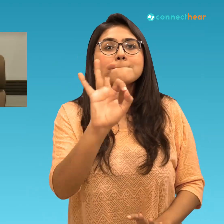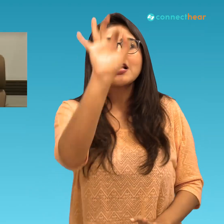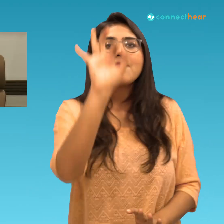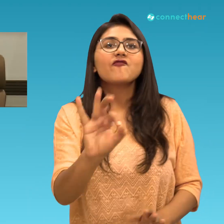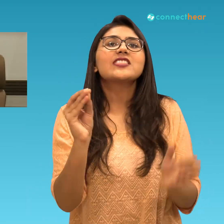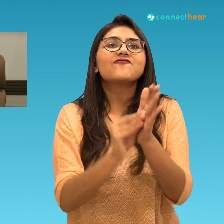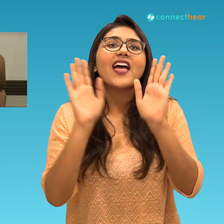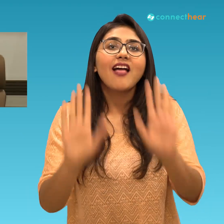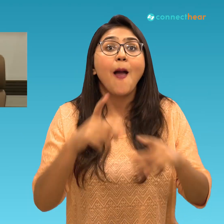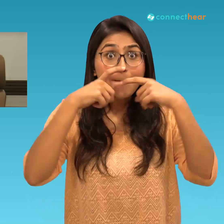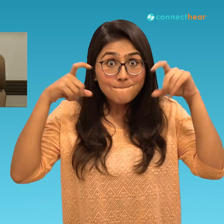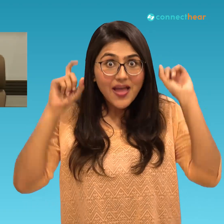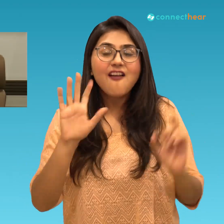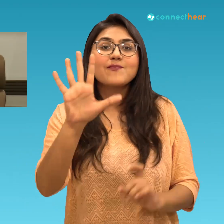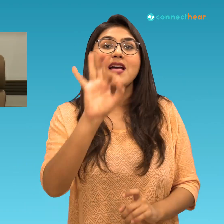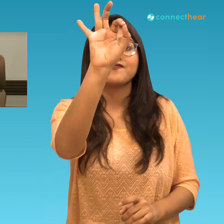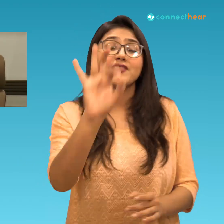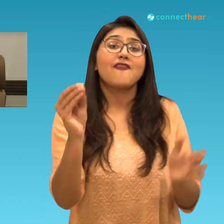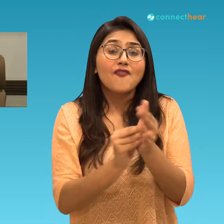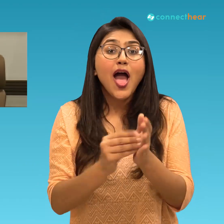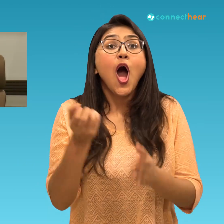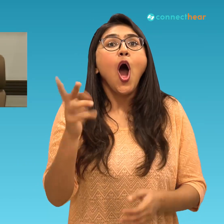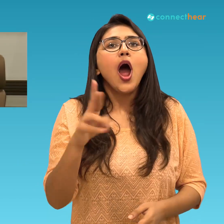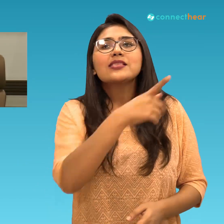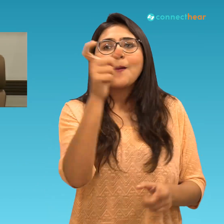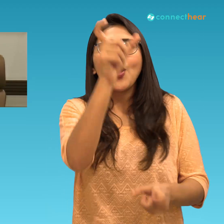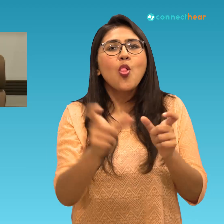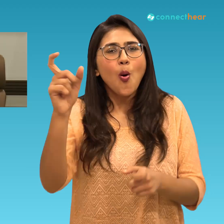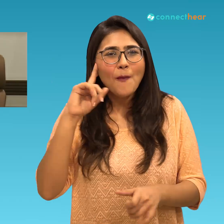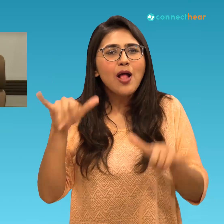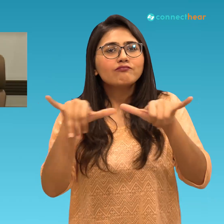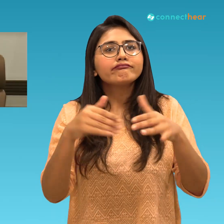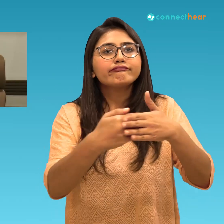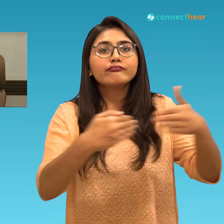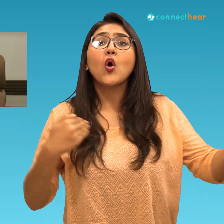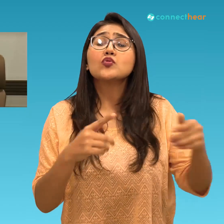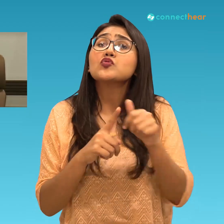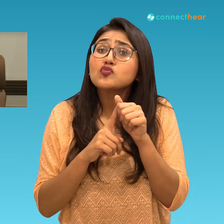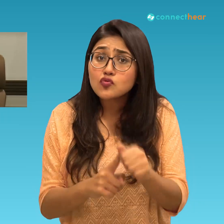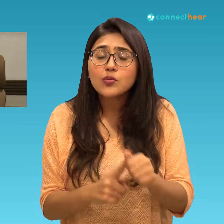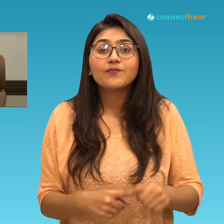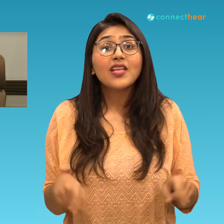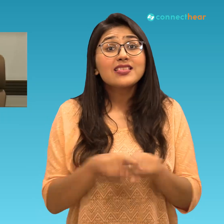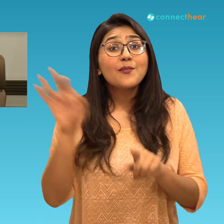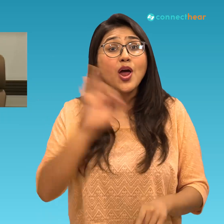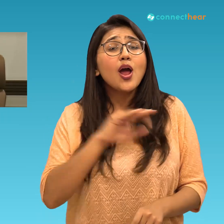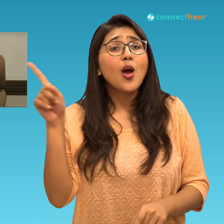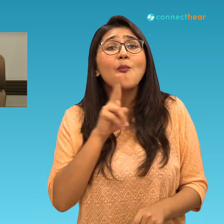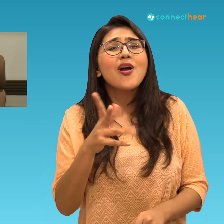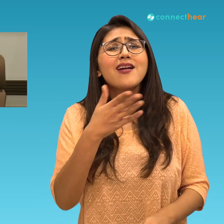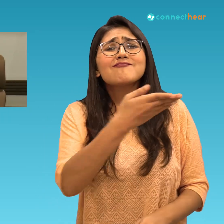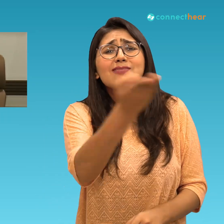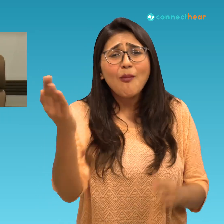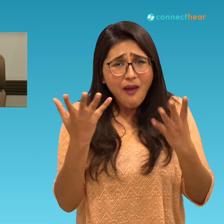हैं। सोशल डिस्टेंसिंग, और जो बार बार उन्होंने ये बात कही थी वो ये कि हम अपने बुजुर्गों को, अपने बूढ़ों